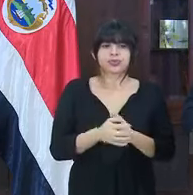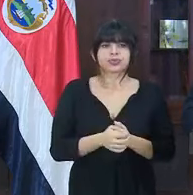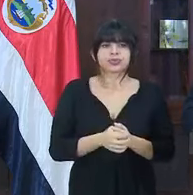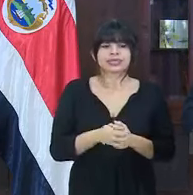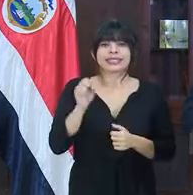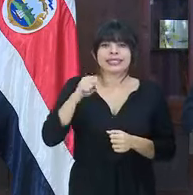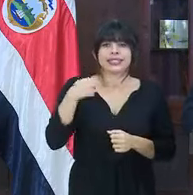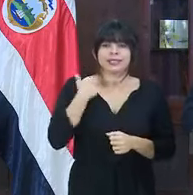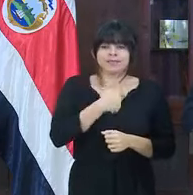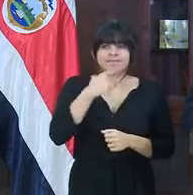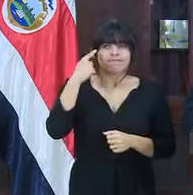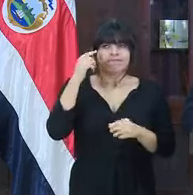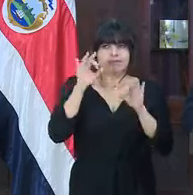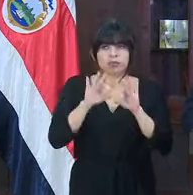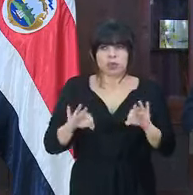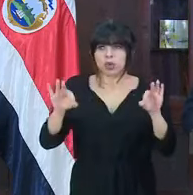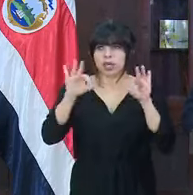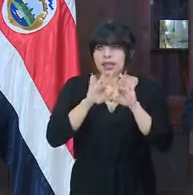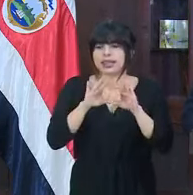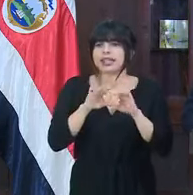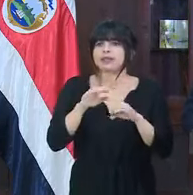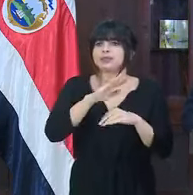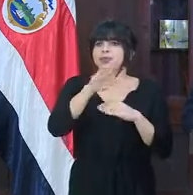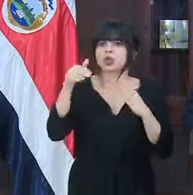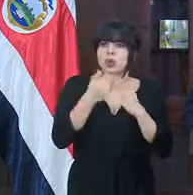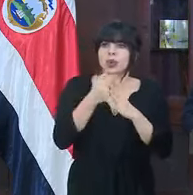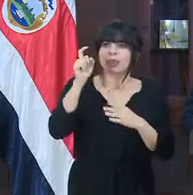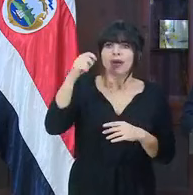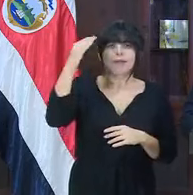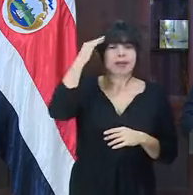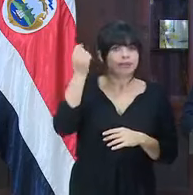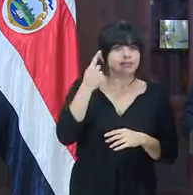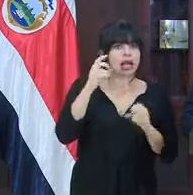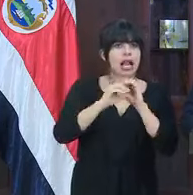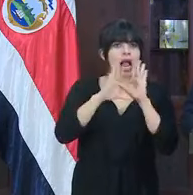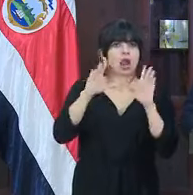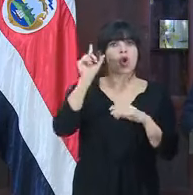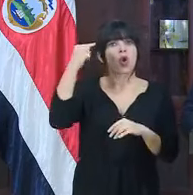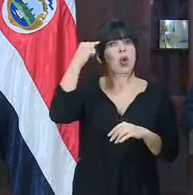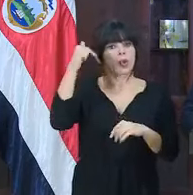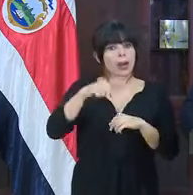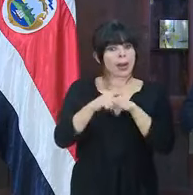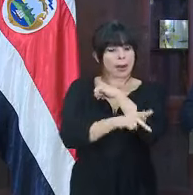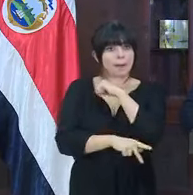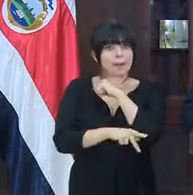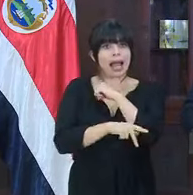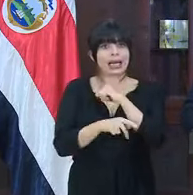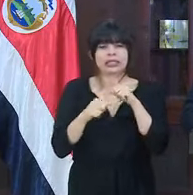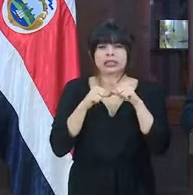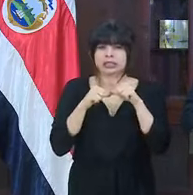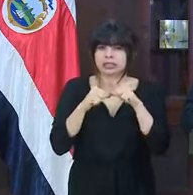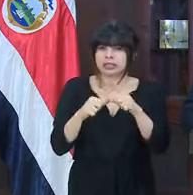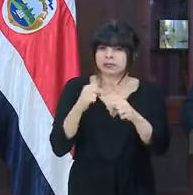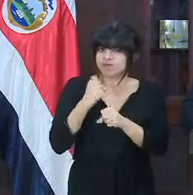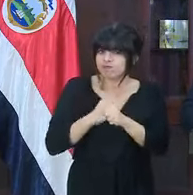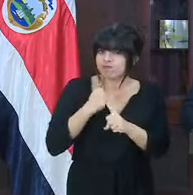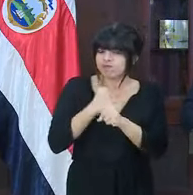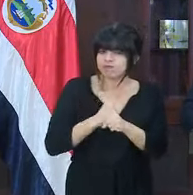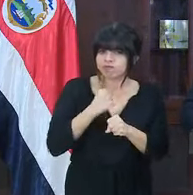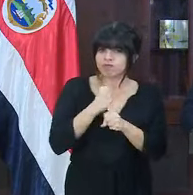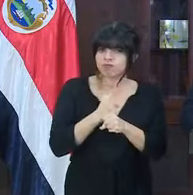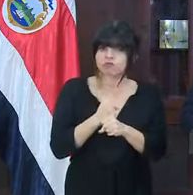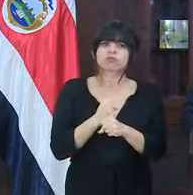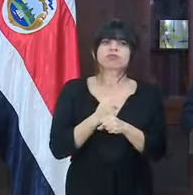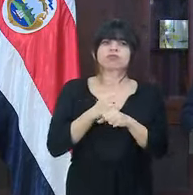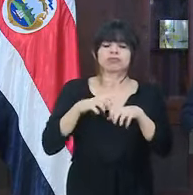Sí, nos parece que es muy importante que tengan todos claro que el gobierno de la República trabaja persistentemente